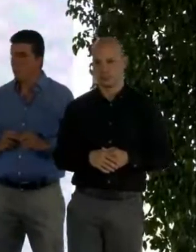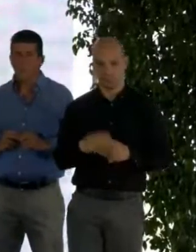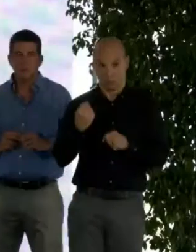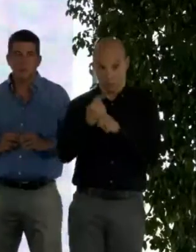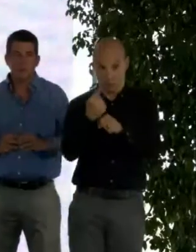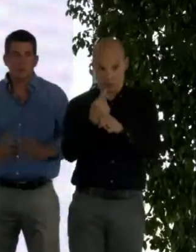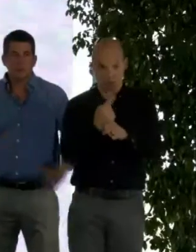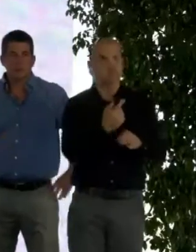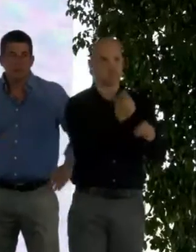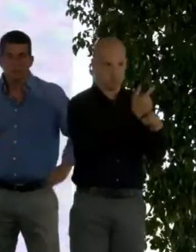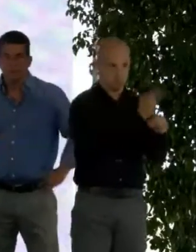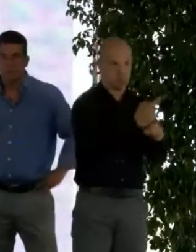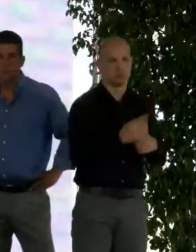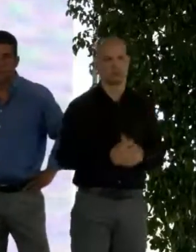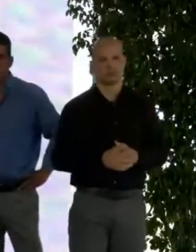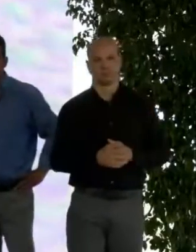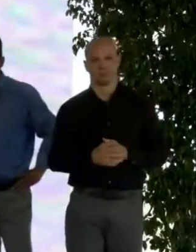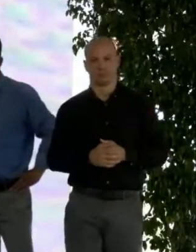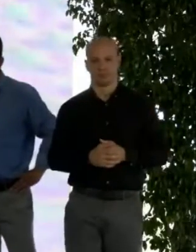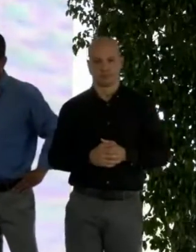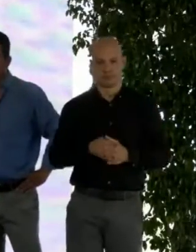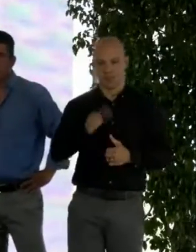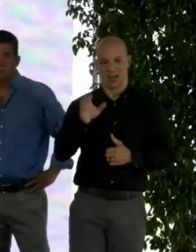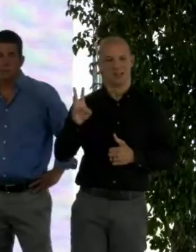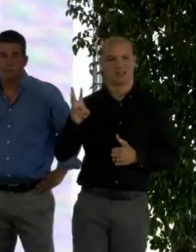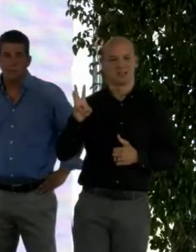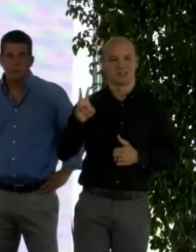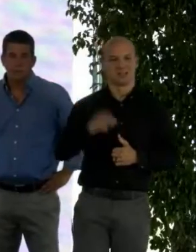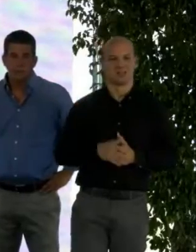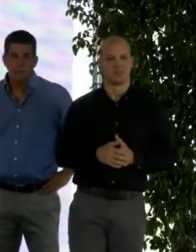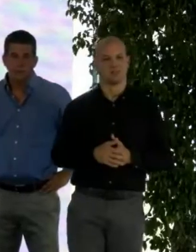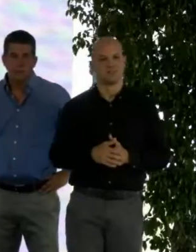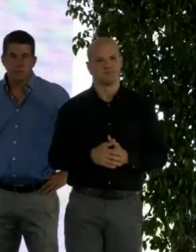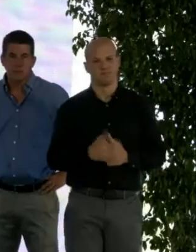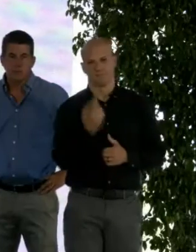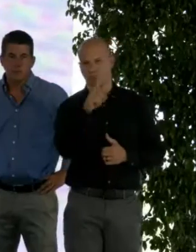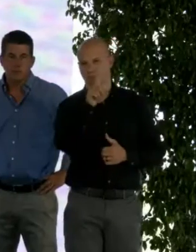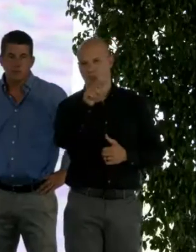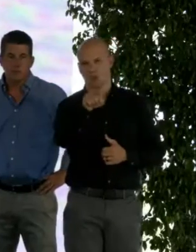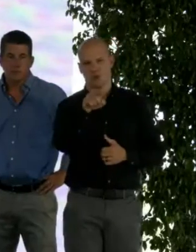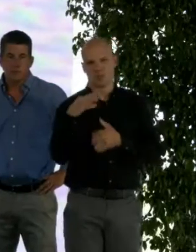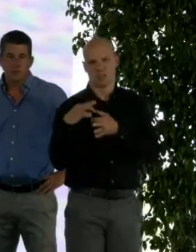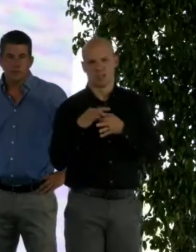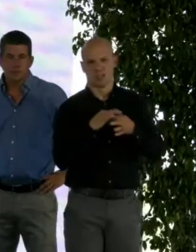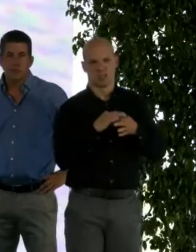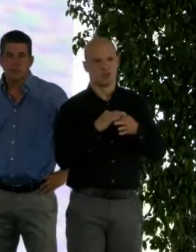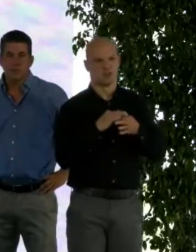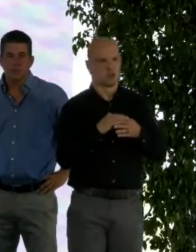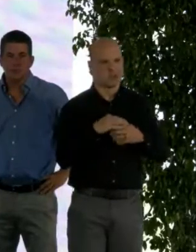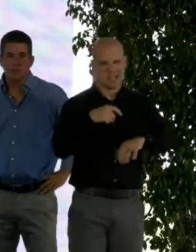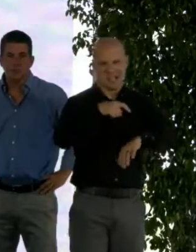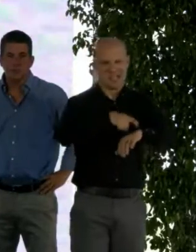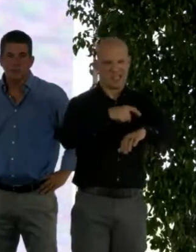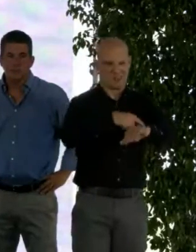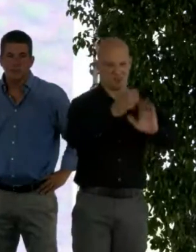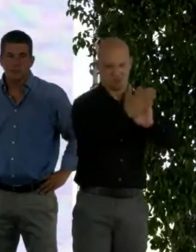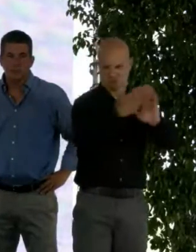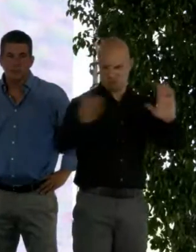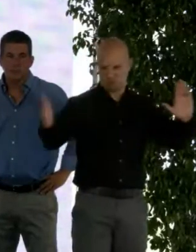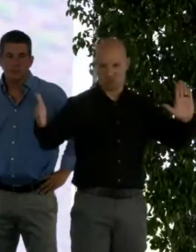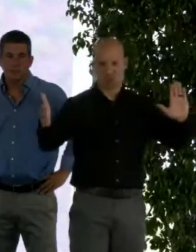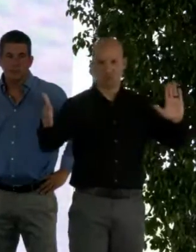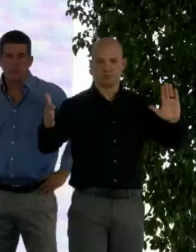¿Anuales? Correcto, anuales. Noticias. Sí, buenas tardes. Yo tengo una pregunta sobre el timeline. O sea, ustedes hablaron de que la